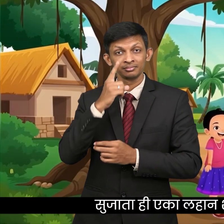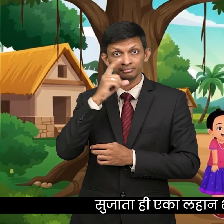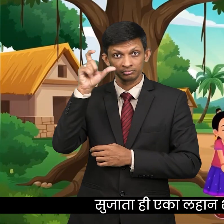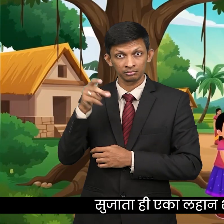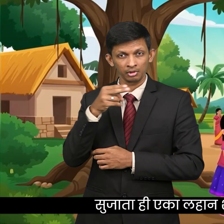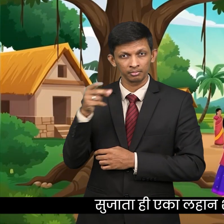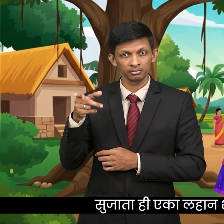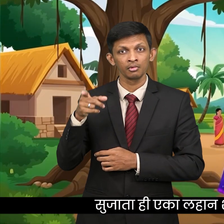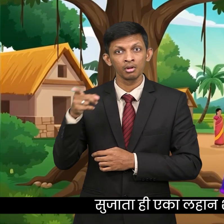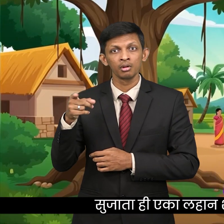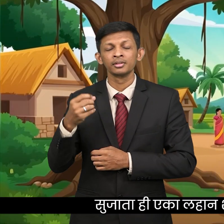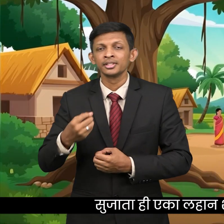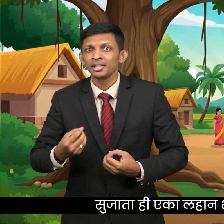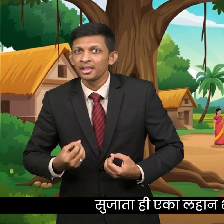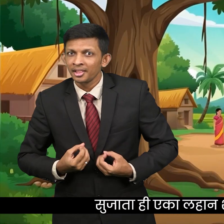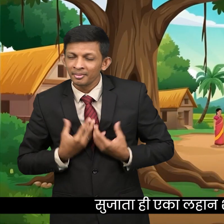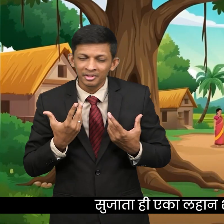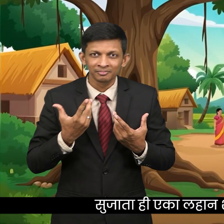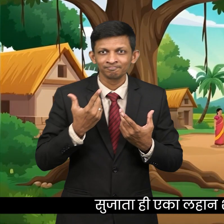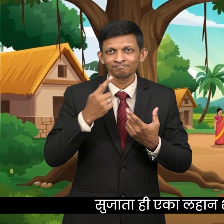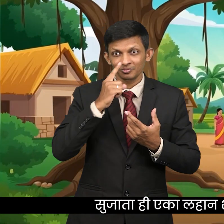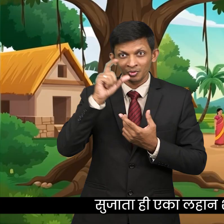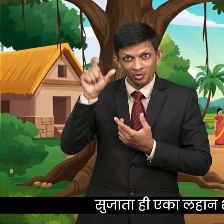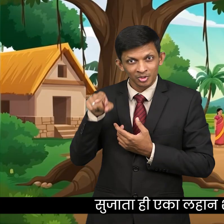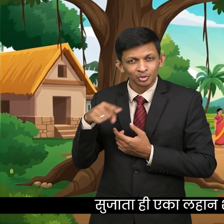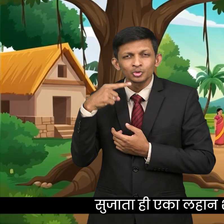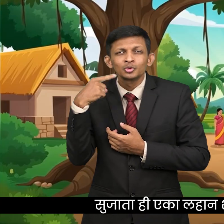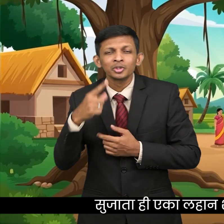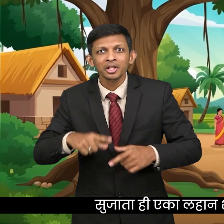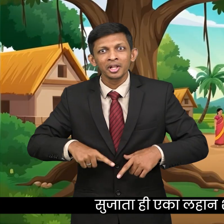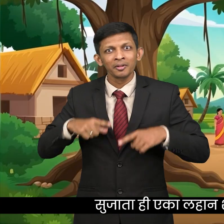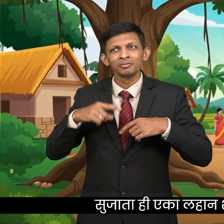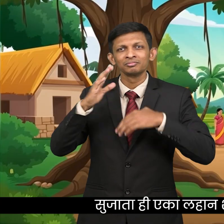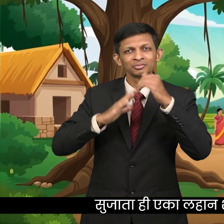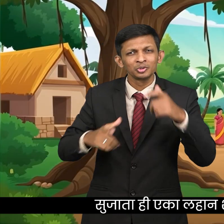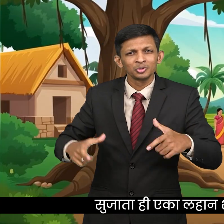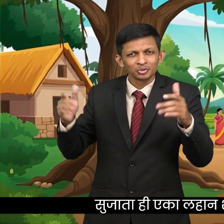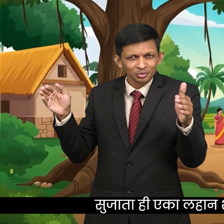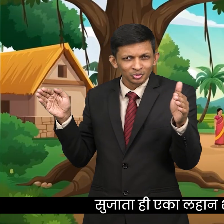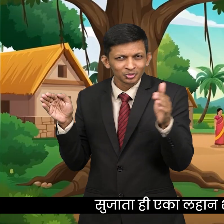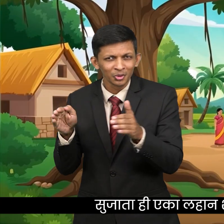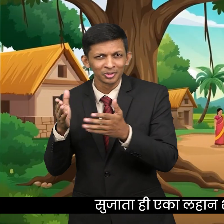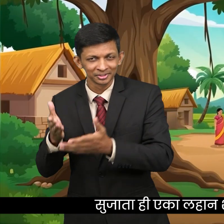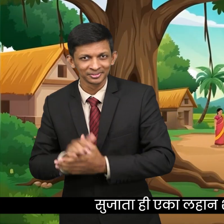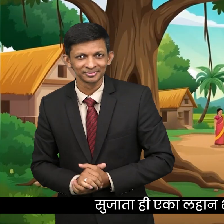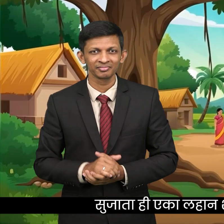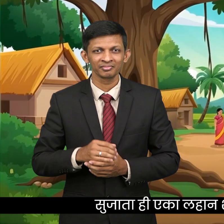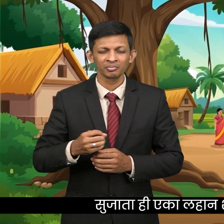सुजाता ही एका लहान शहरात राहणारी आनंदी मुलगी आहे.